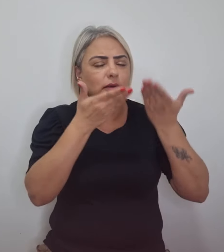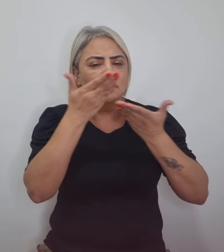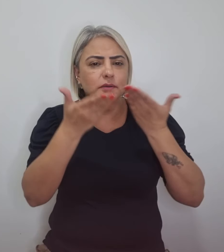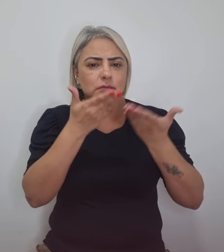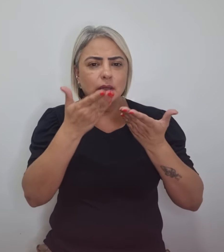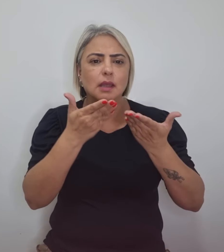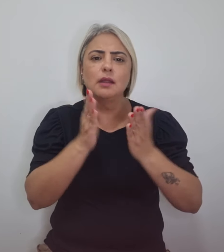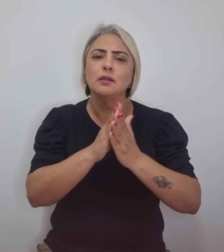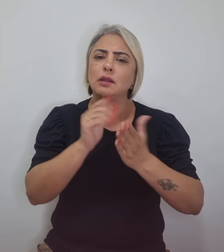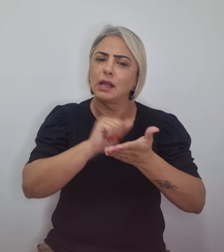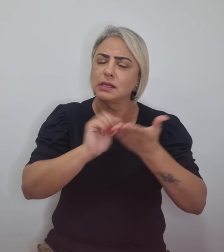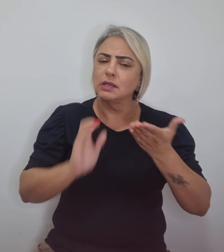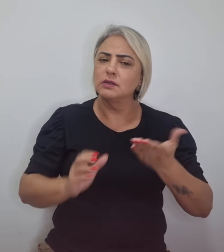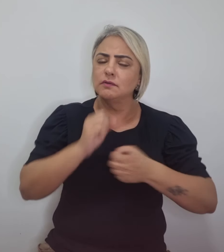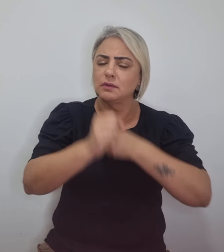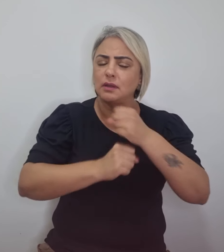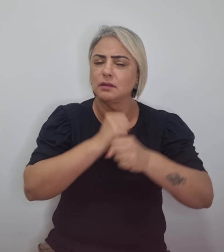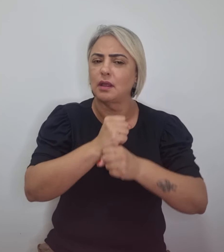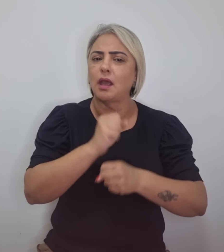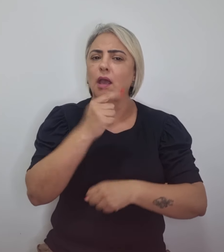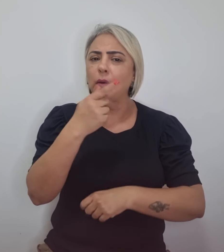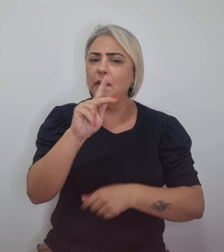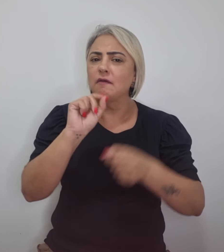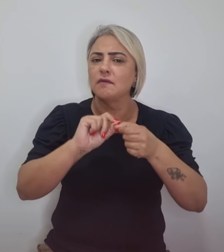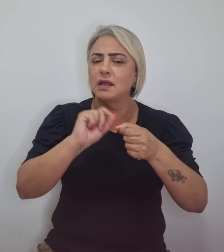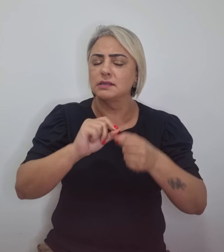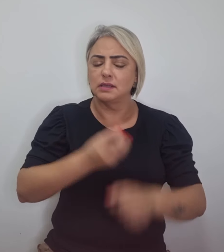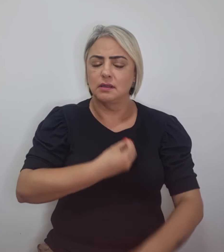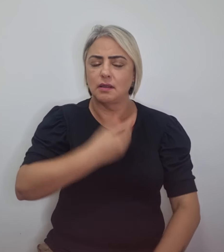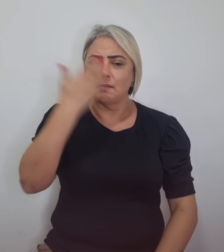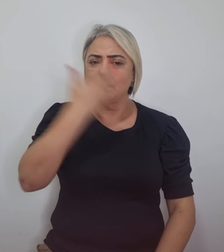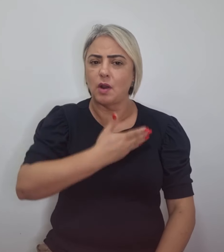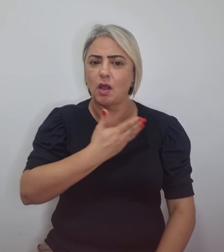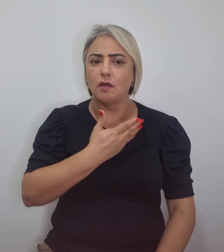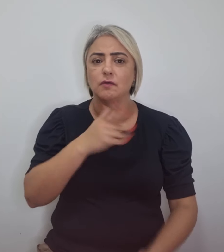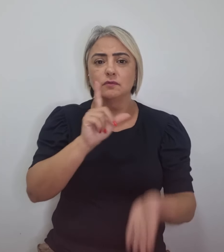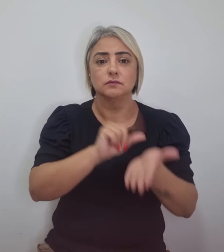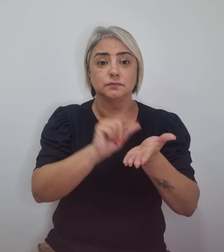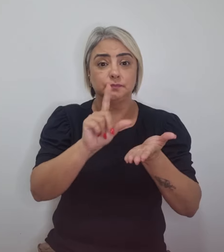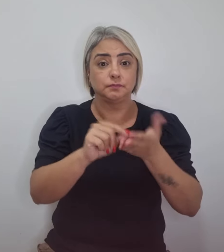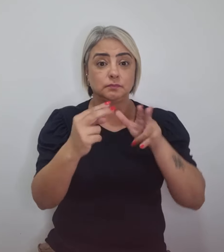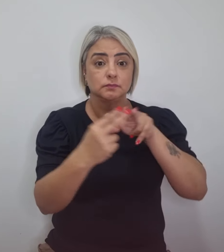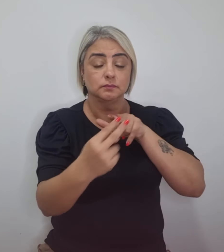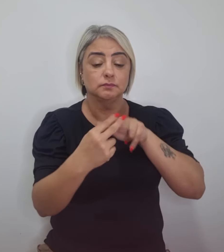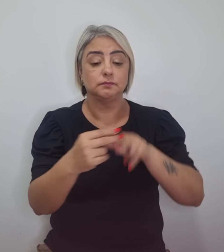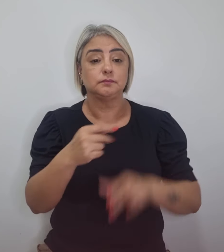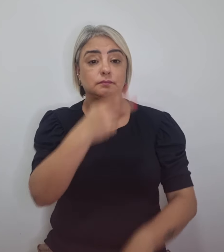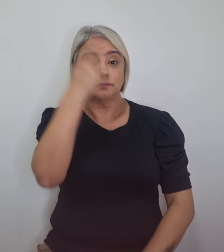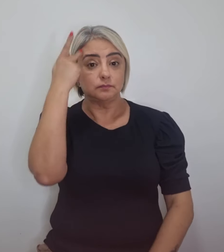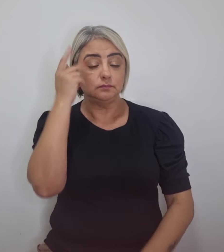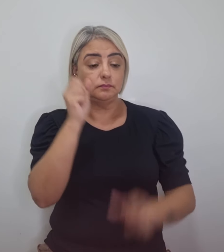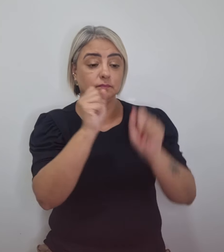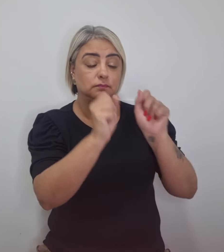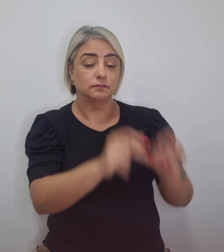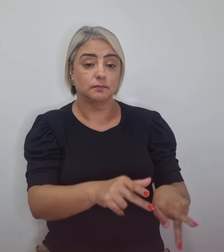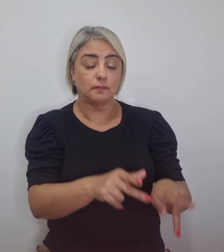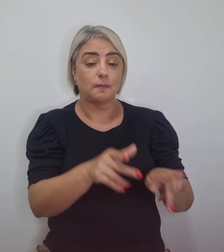Para realizar a prova de vida por meio digital, os aposentados e pensionistas